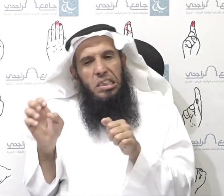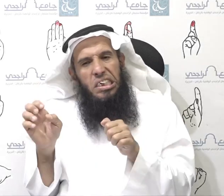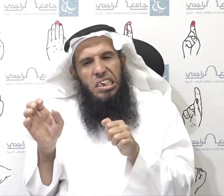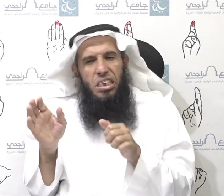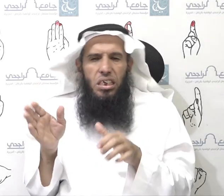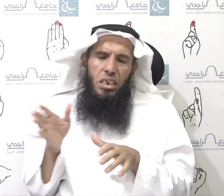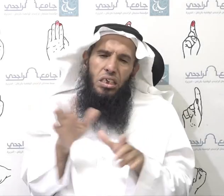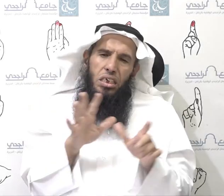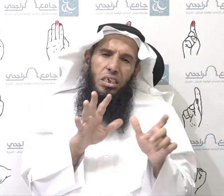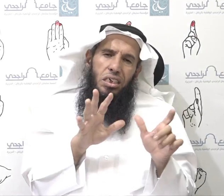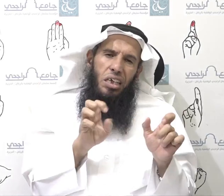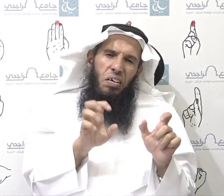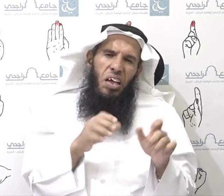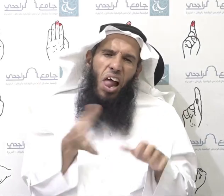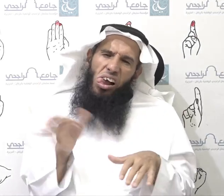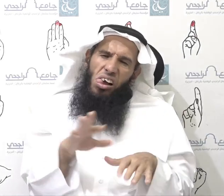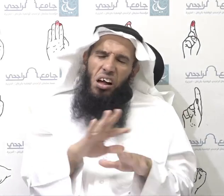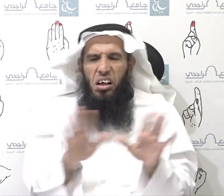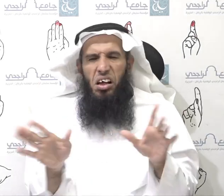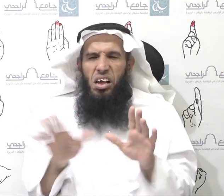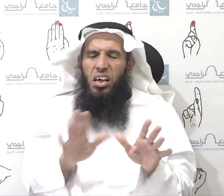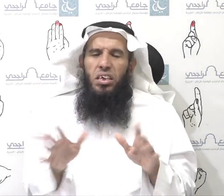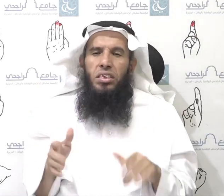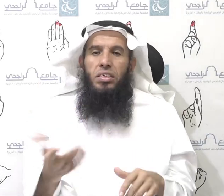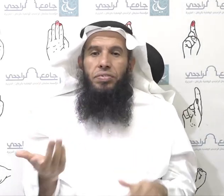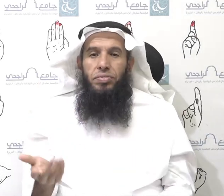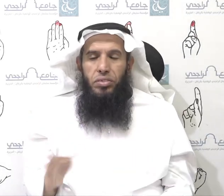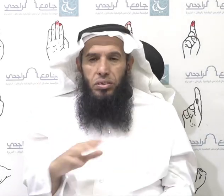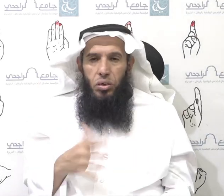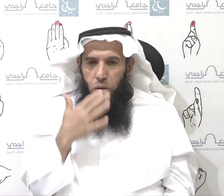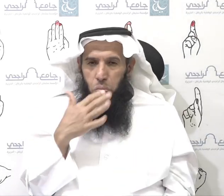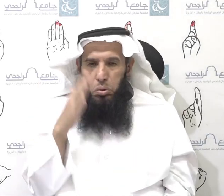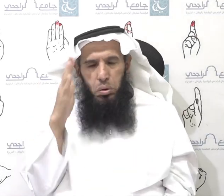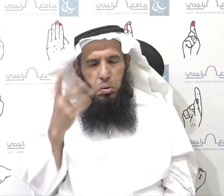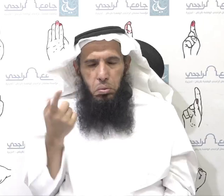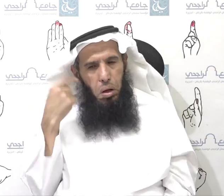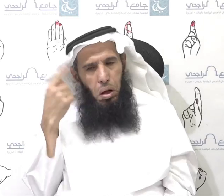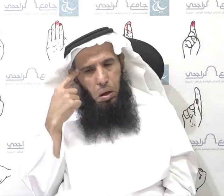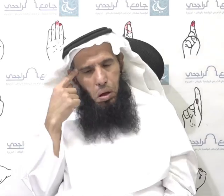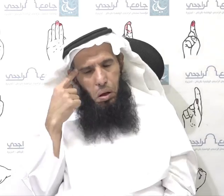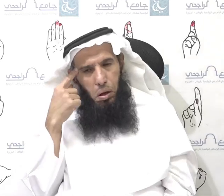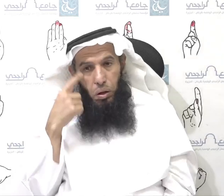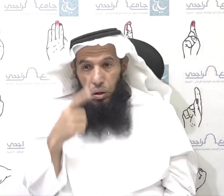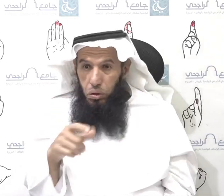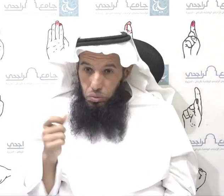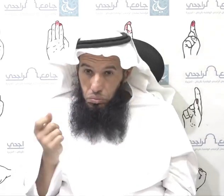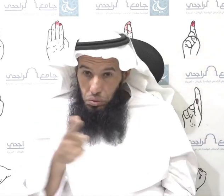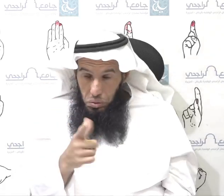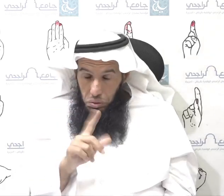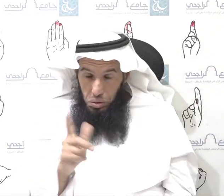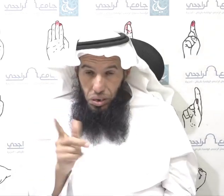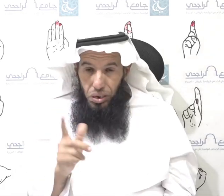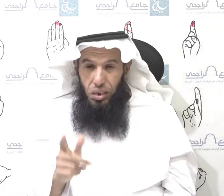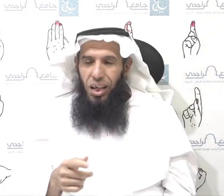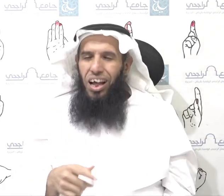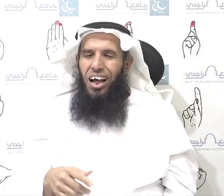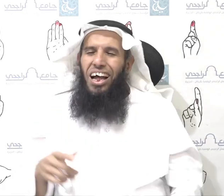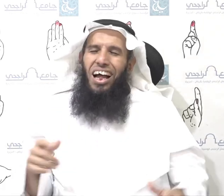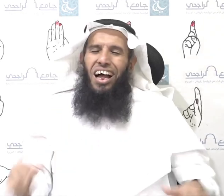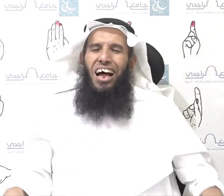حقوق علينا، يأكلون ولكن قد لا يهضمون، فلا نستعجل عليهم. يضحكون وقد لا يفرحون،